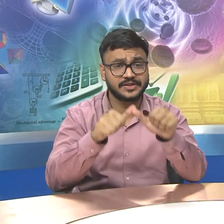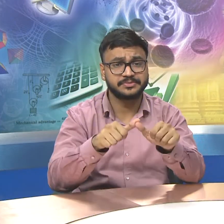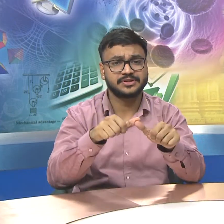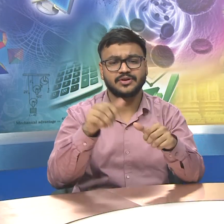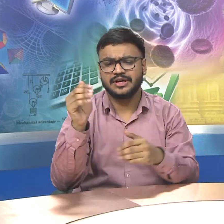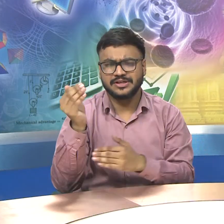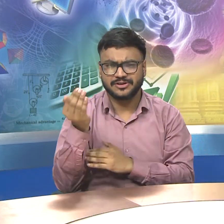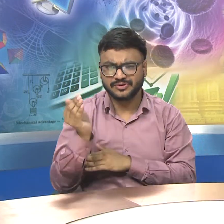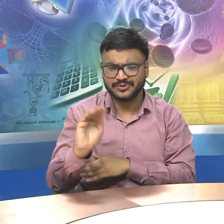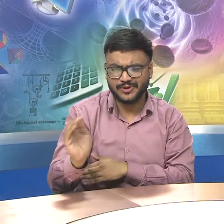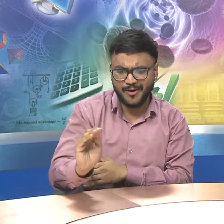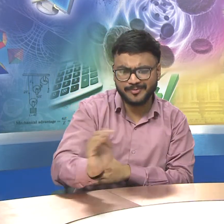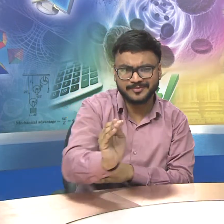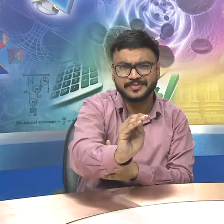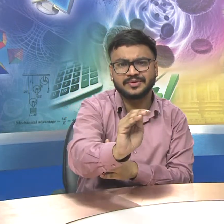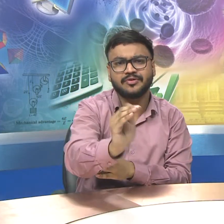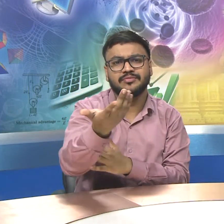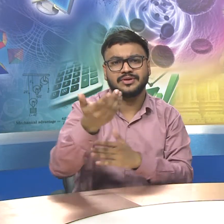And the answer is snake,